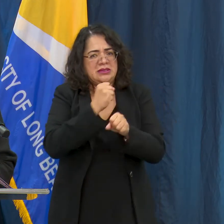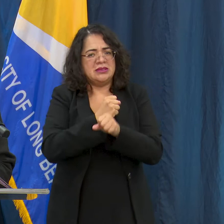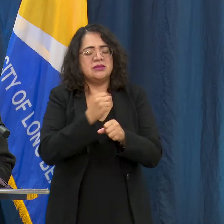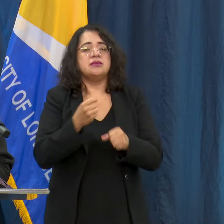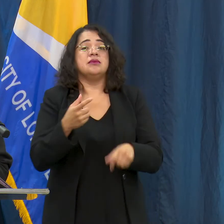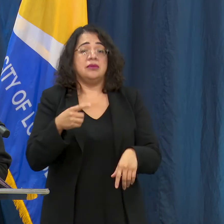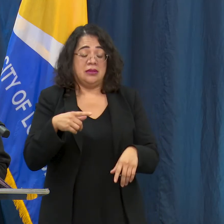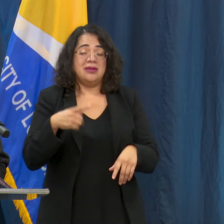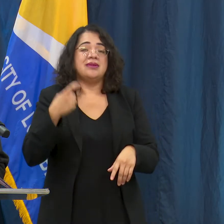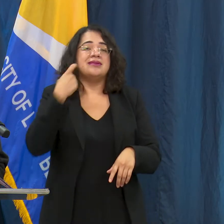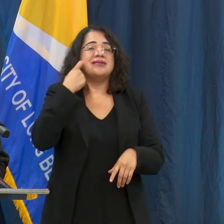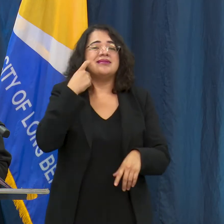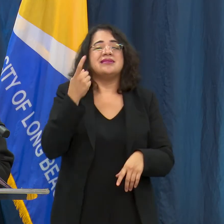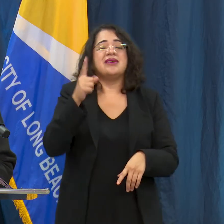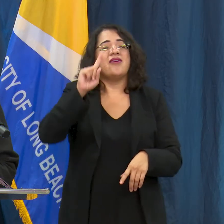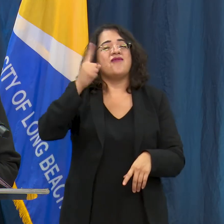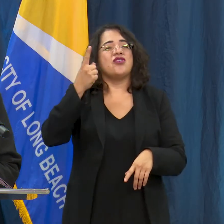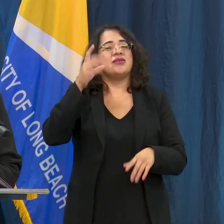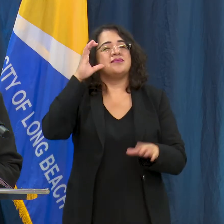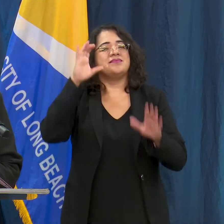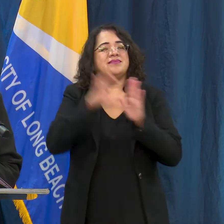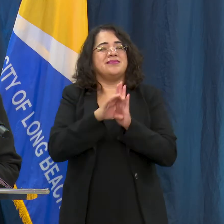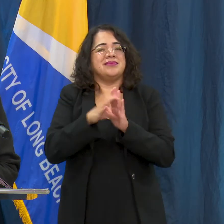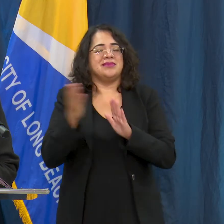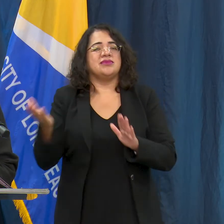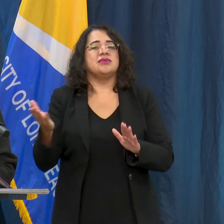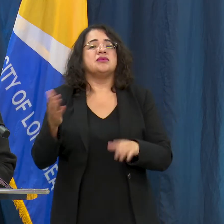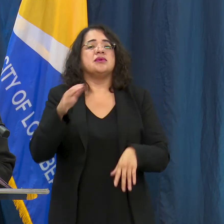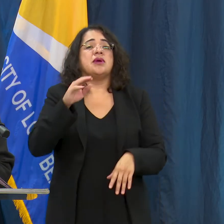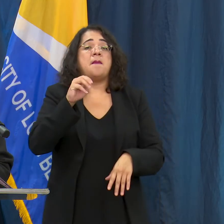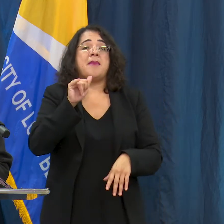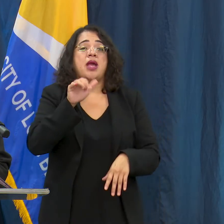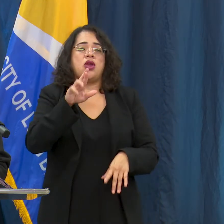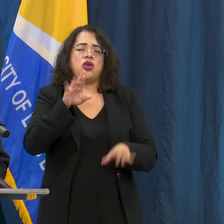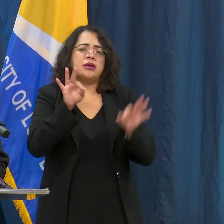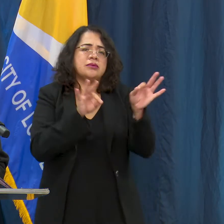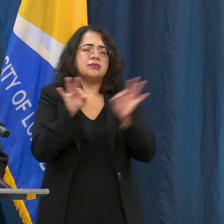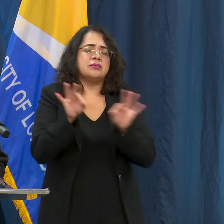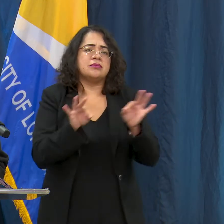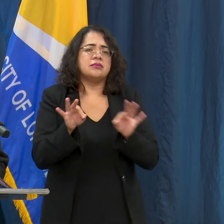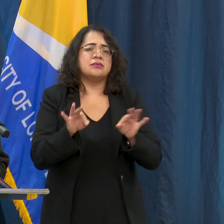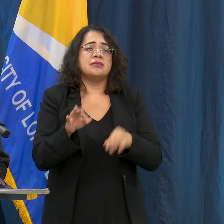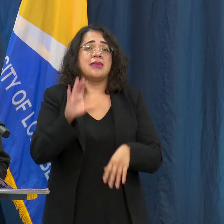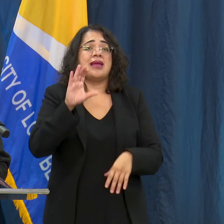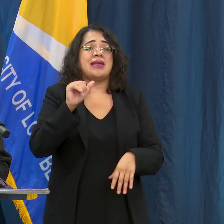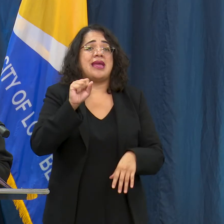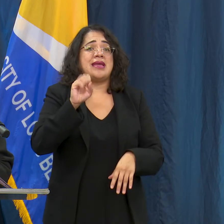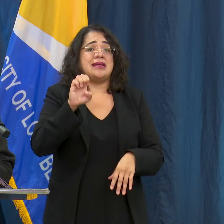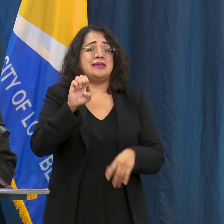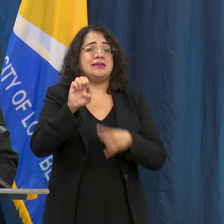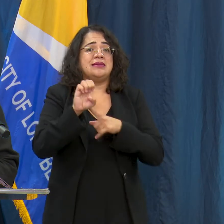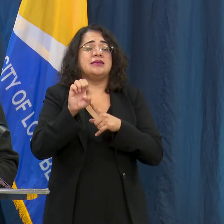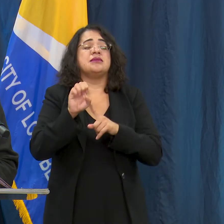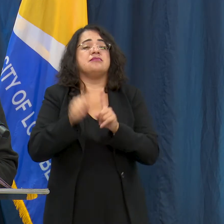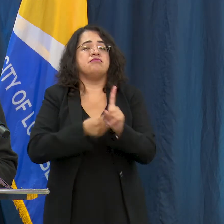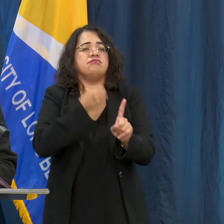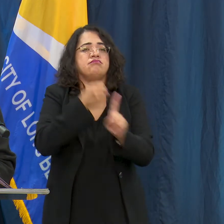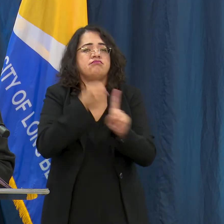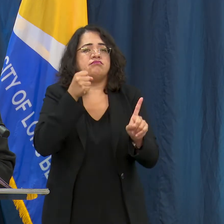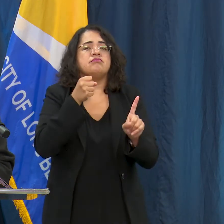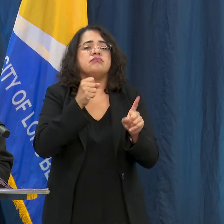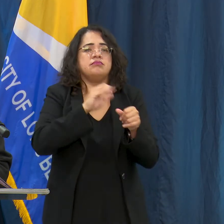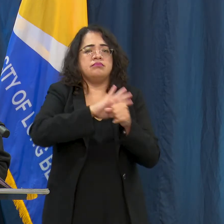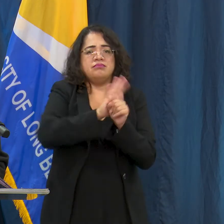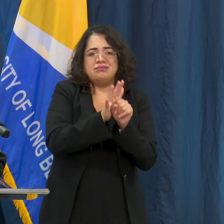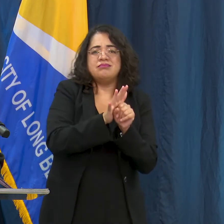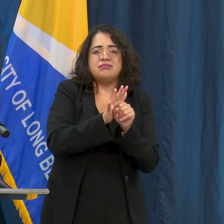La primera imagen que vieron cuando habló el alcalde fue que son los casos por fecha del episodio. Las